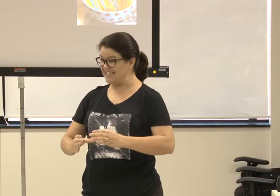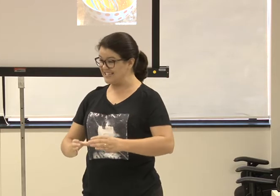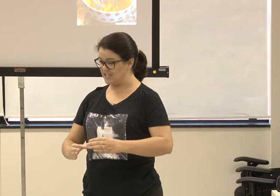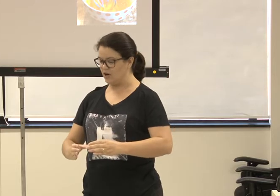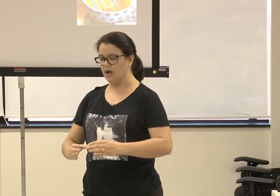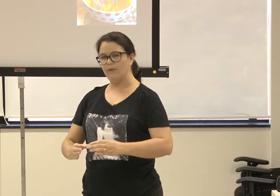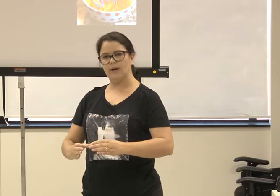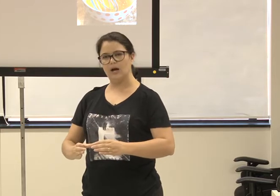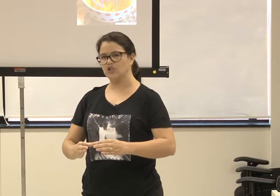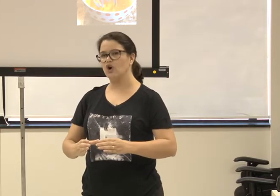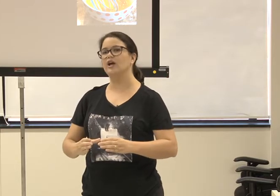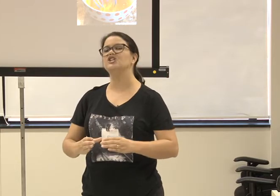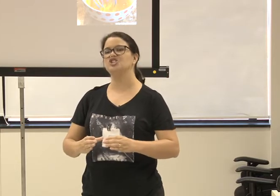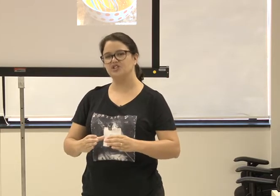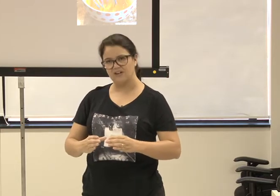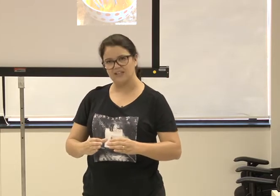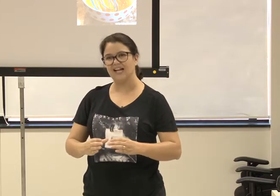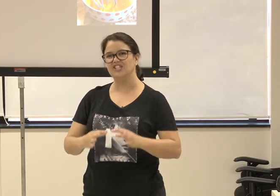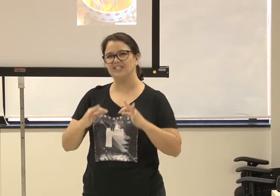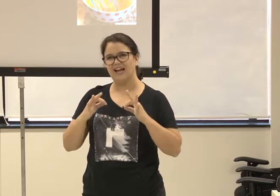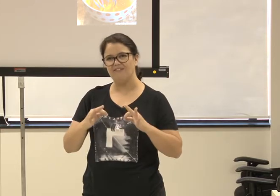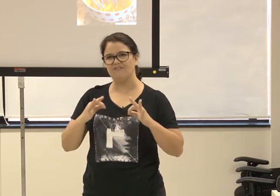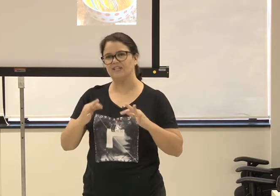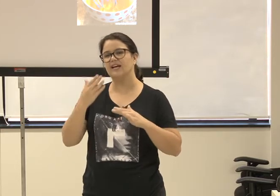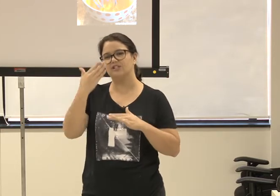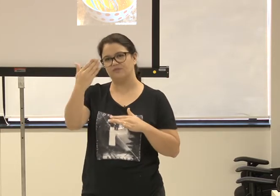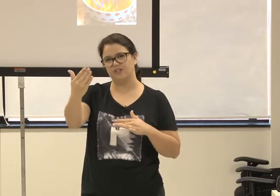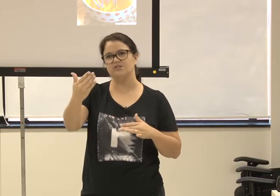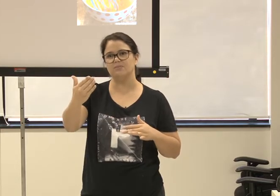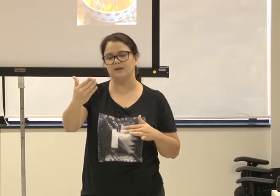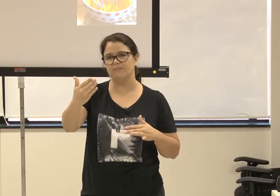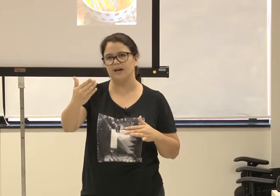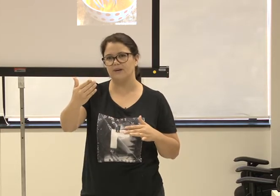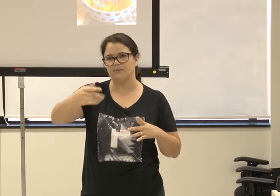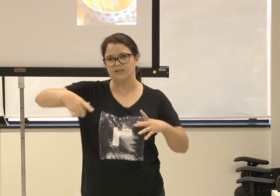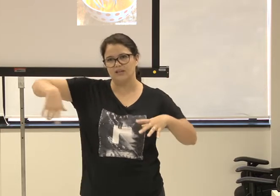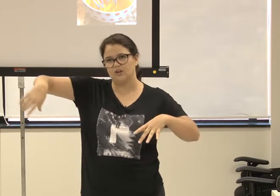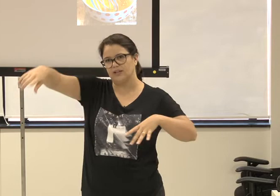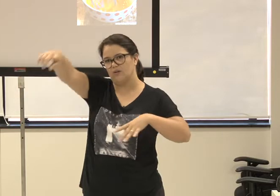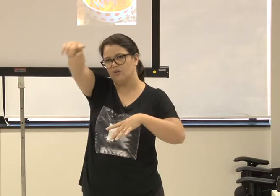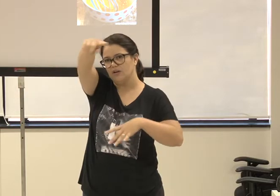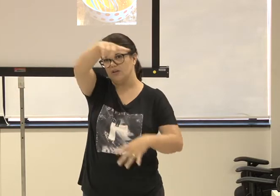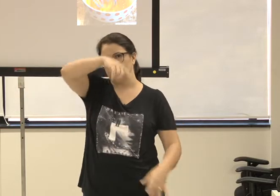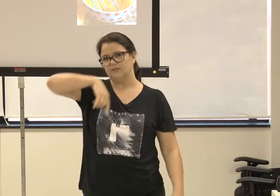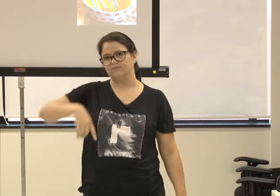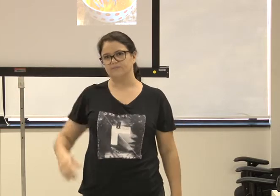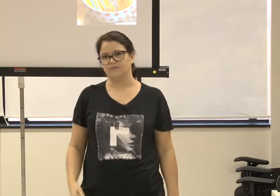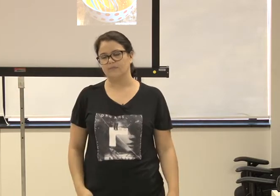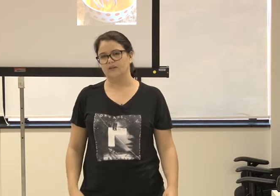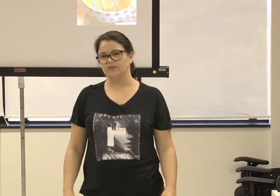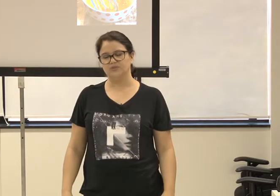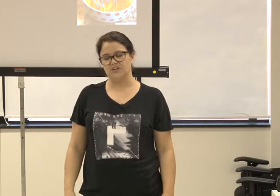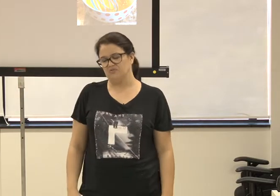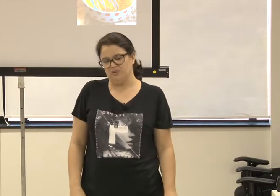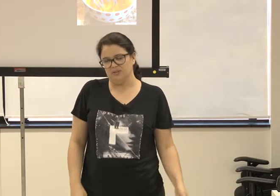assim, ó. É o melhor cachorro quente de verdade da vida. Aquele de frente pra praia, perto daquele hotel. O da Mundial? Não sei o nome, não,